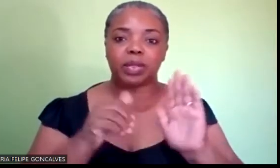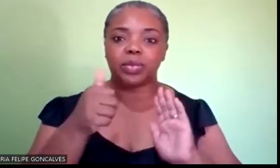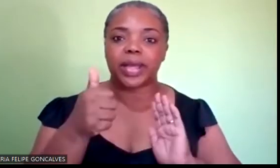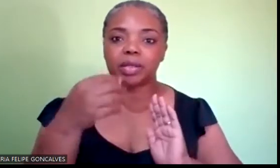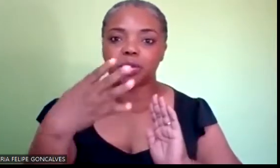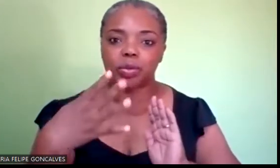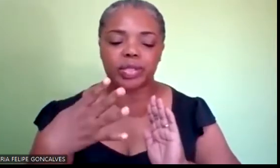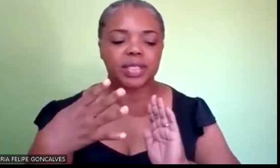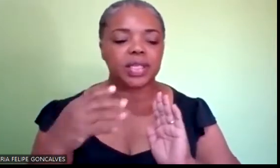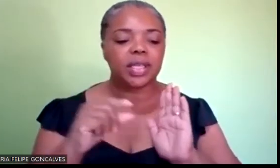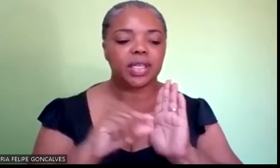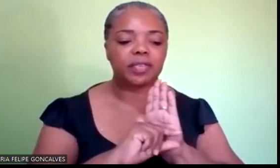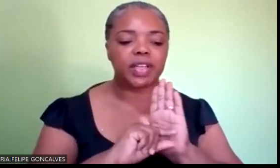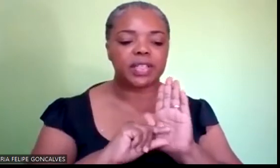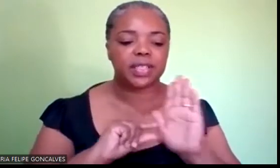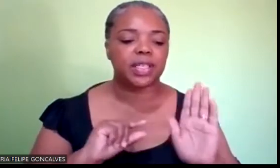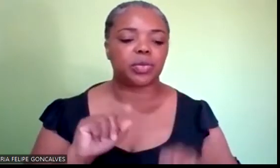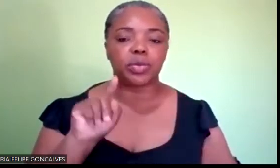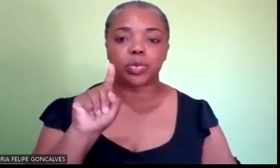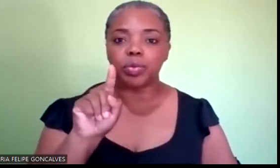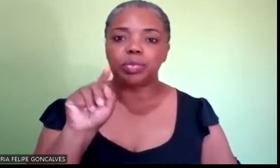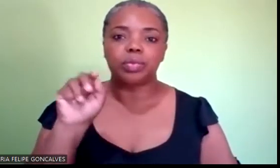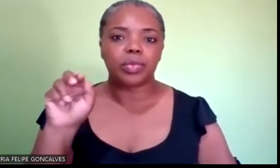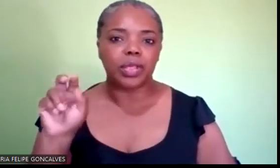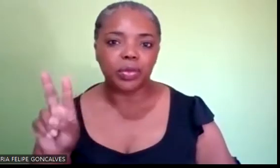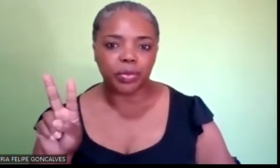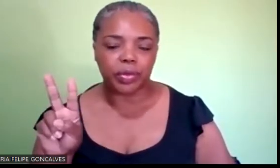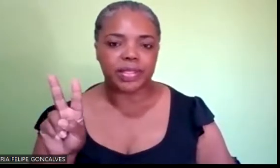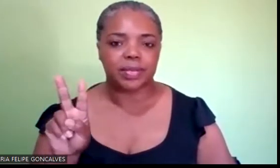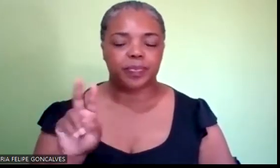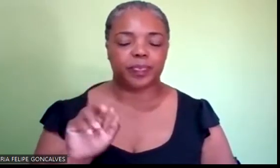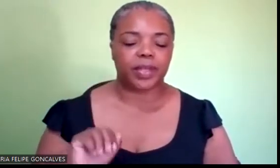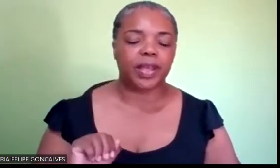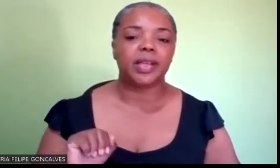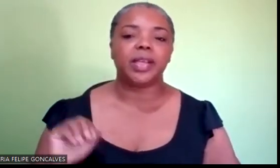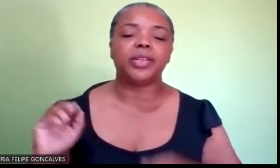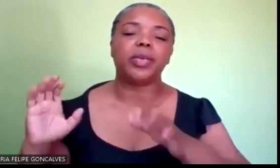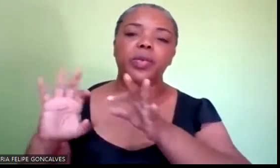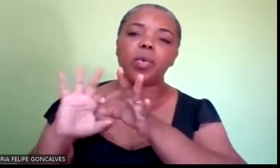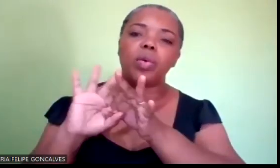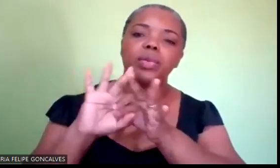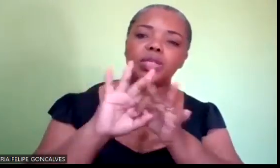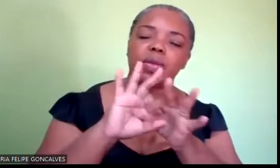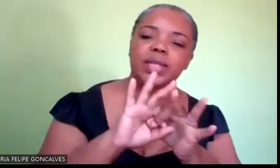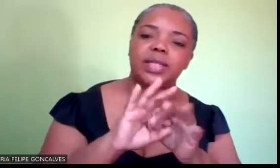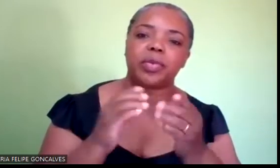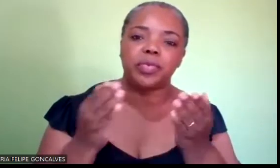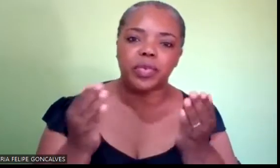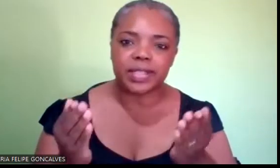capítulo 14 e versículos 1 e o 2, tá? Então, eu quero contextualizar com